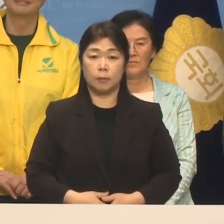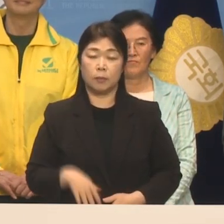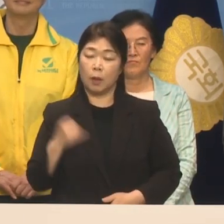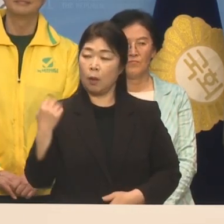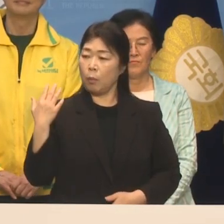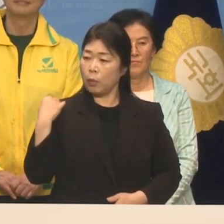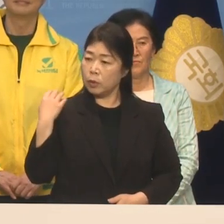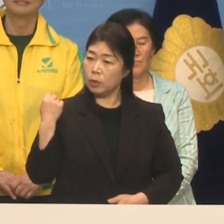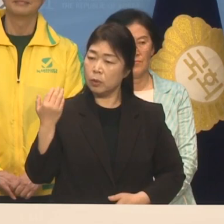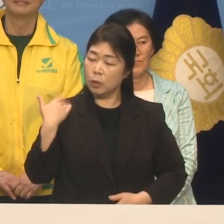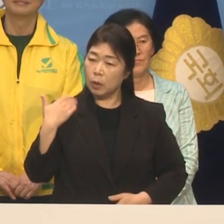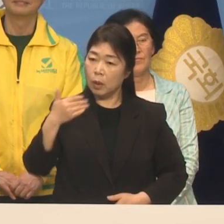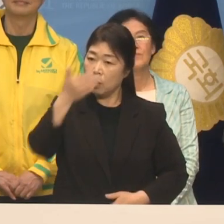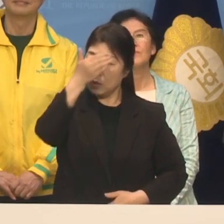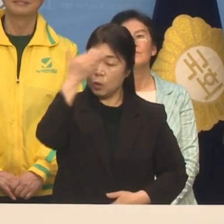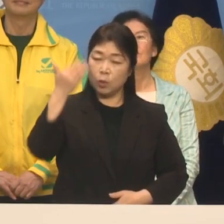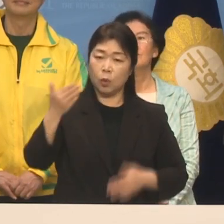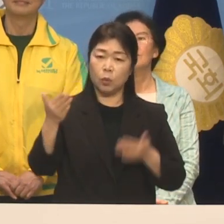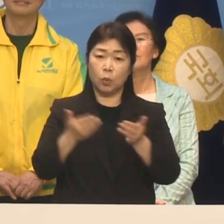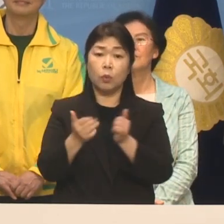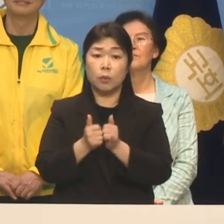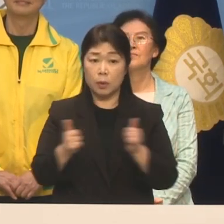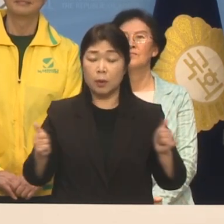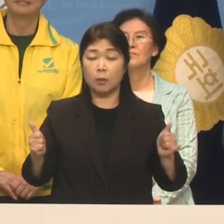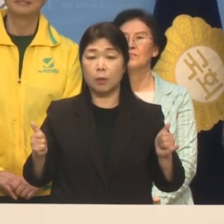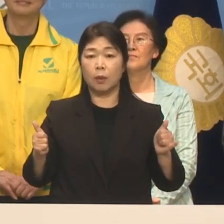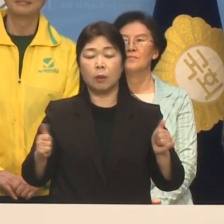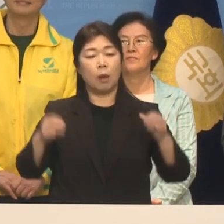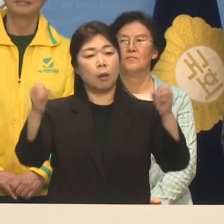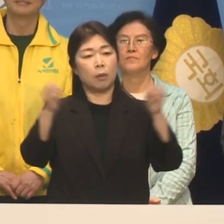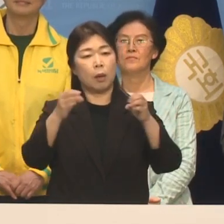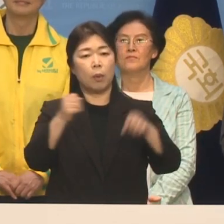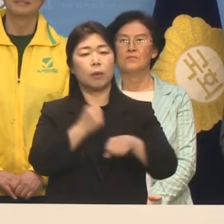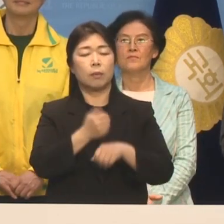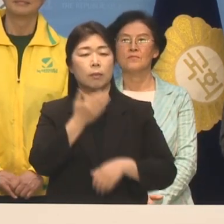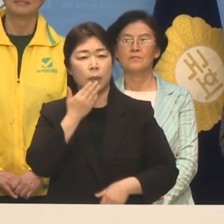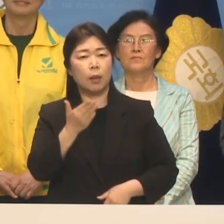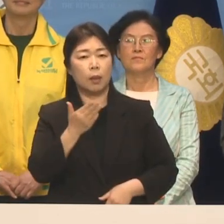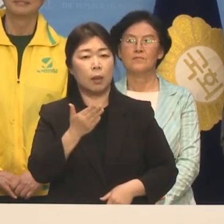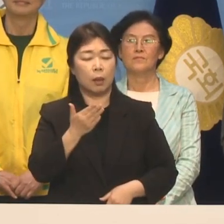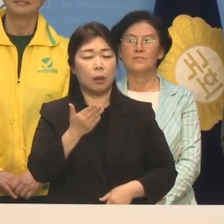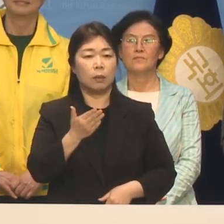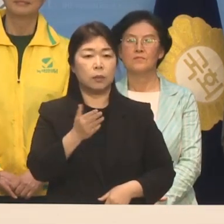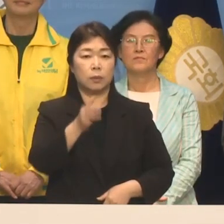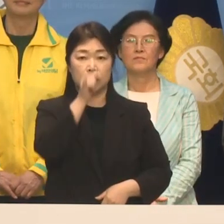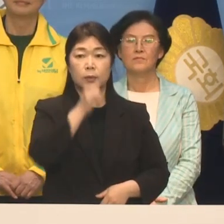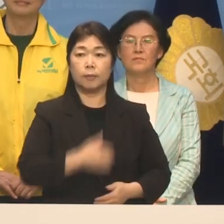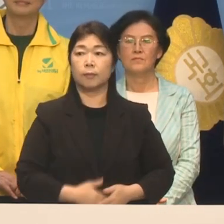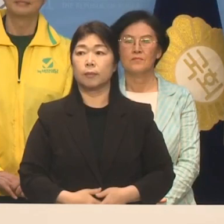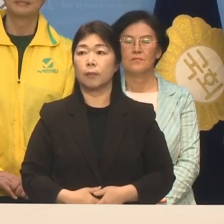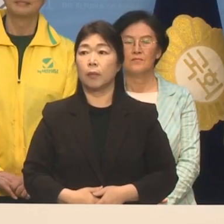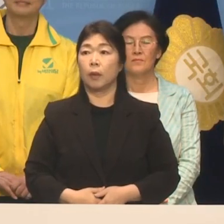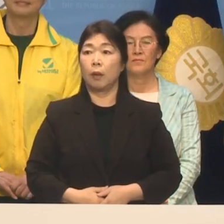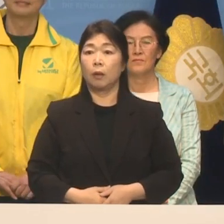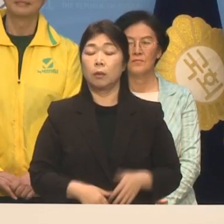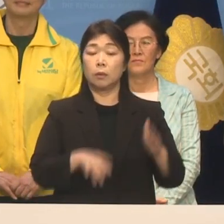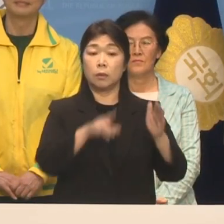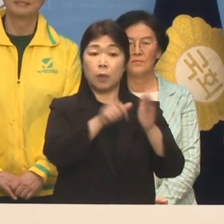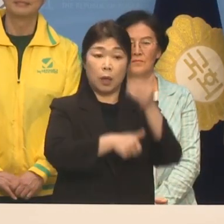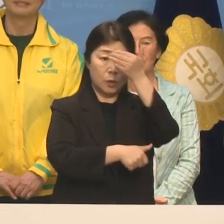전에 청년 노동자들과 대화할 수 있는 기회가 있었습니다. 그때